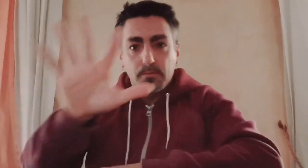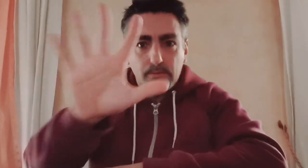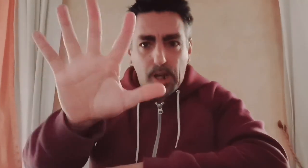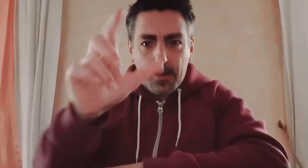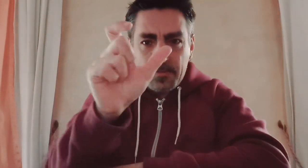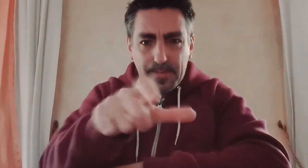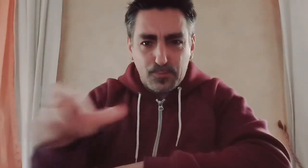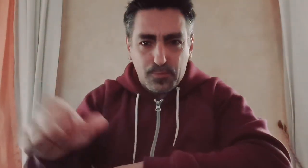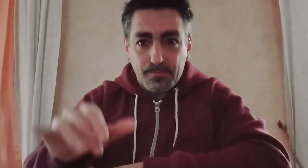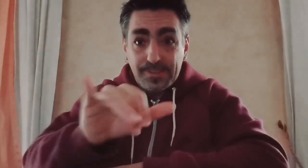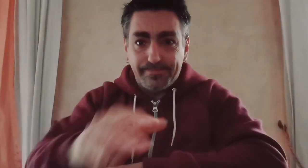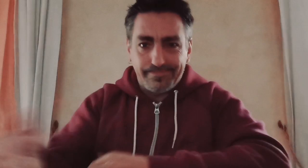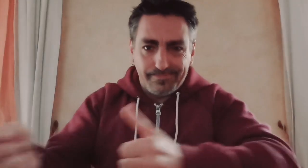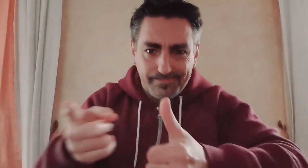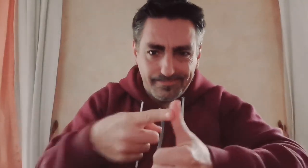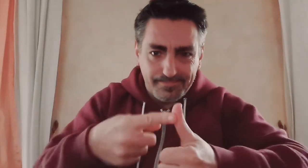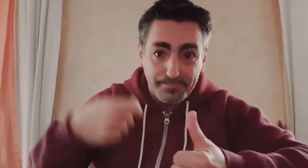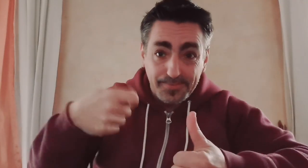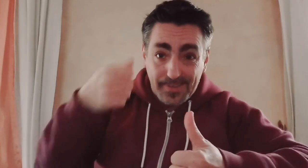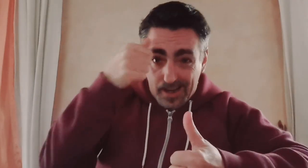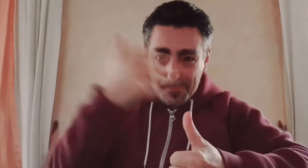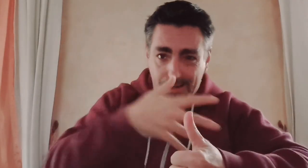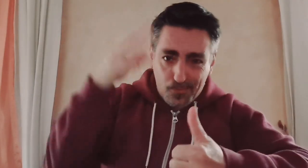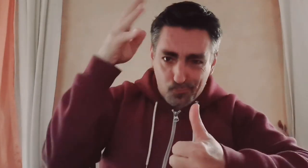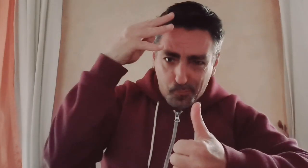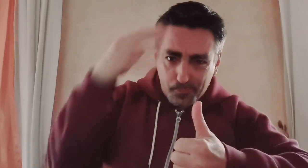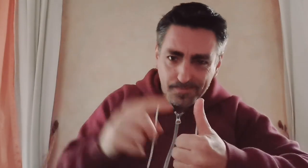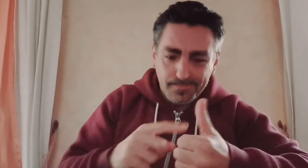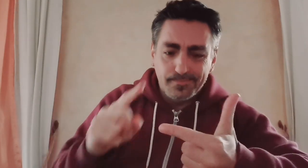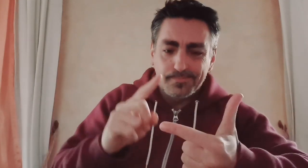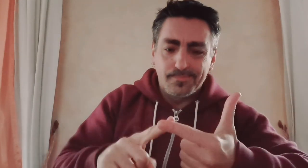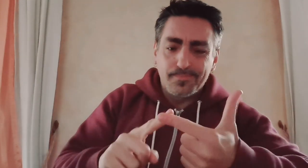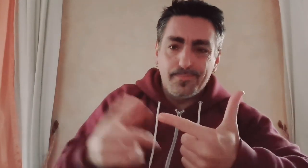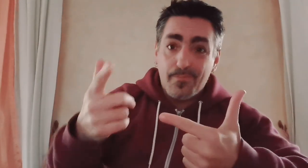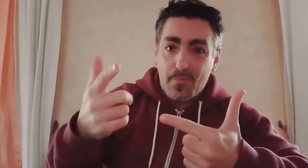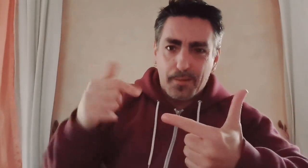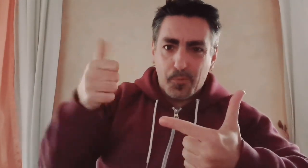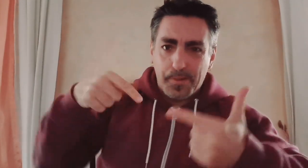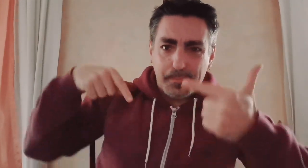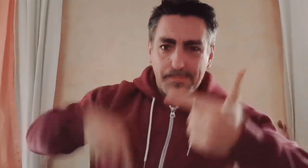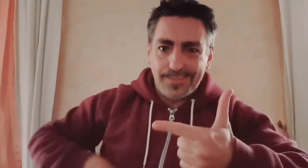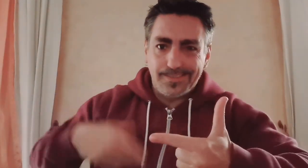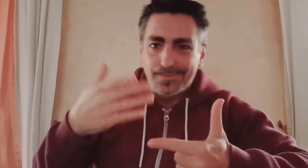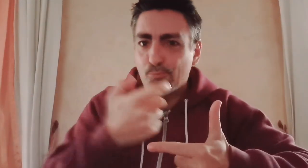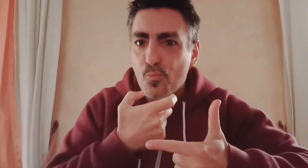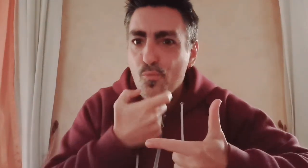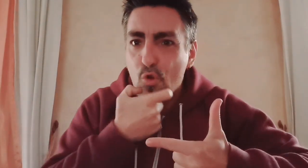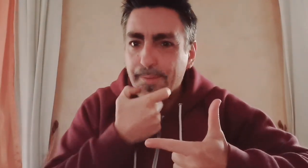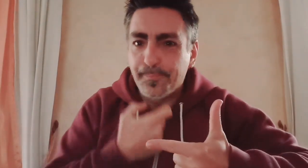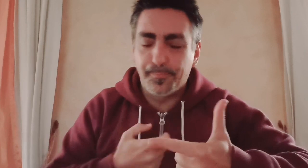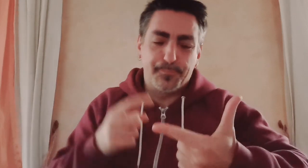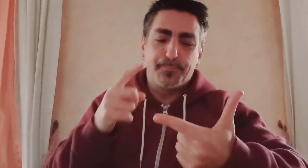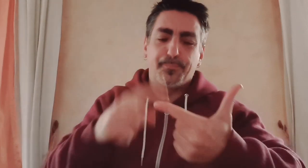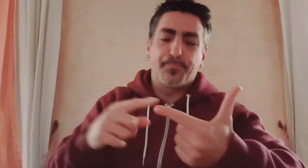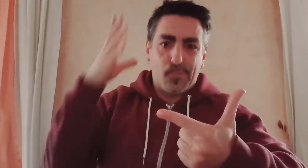est passé d'ordre le milliard. Plus du milliard de masques qui ont été commandés en tout pour la France et l'étranger, depuis la France